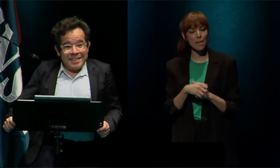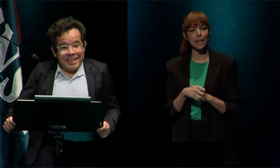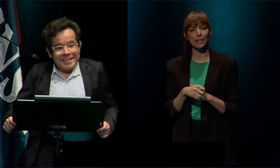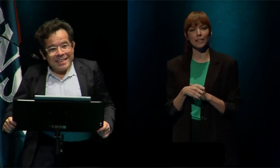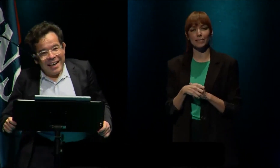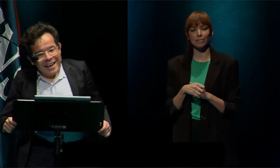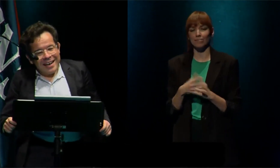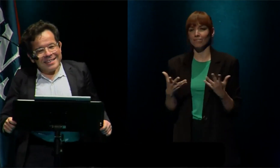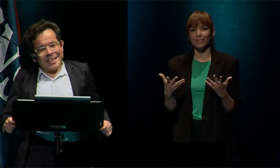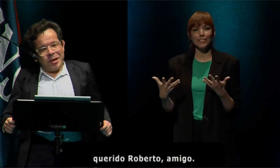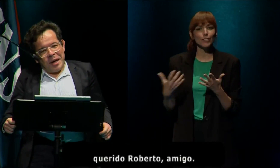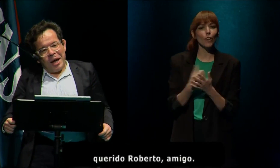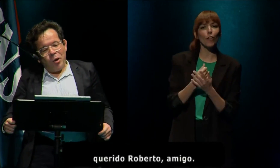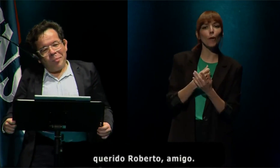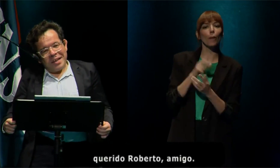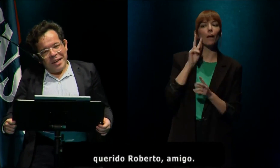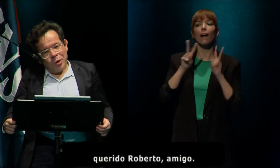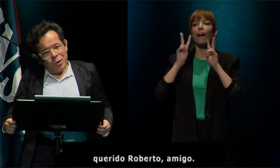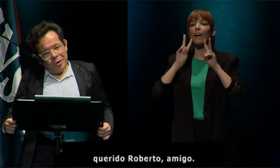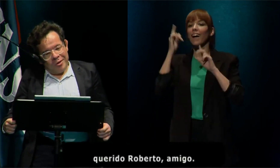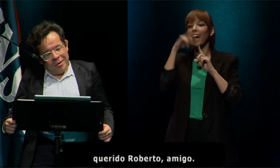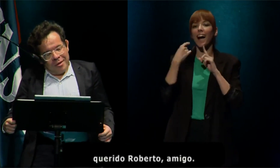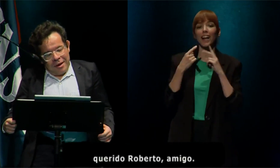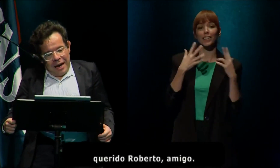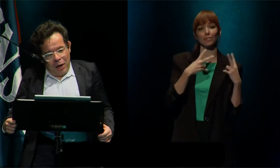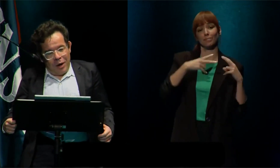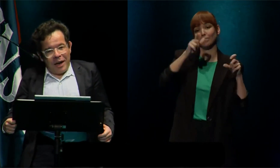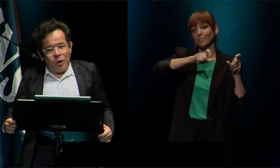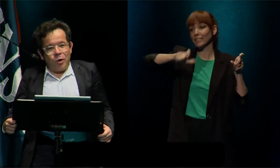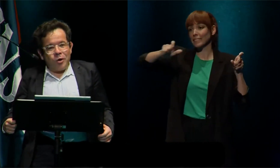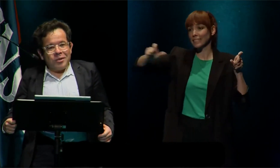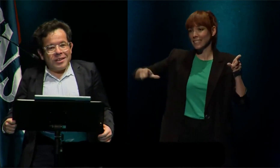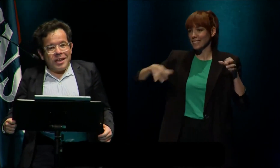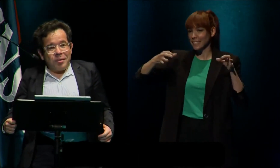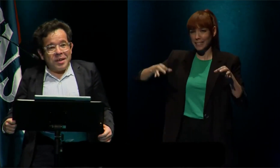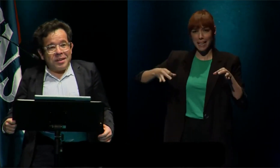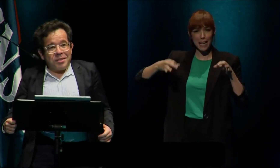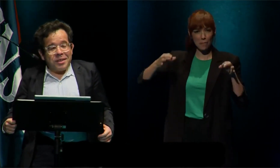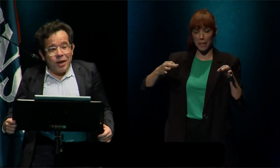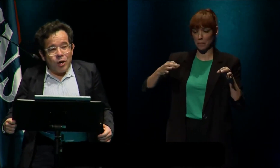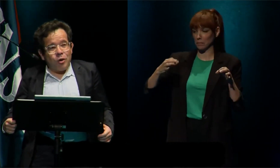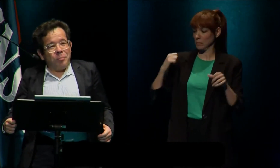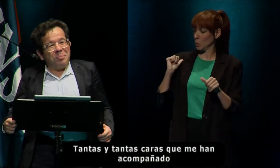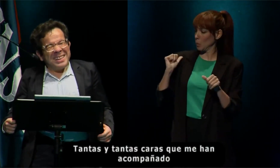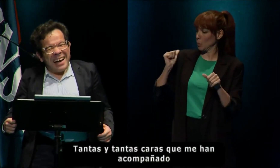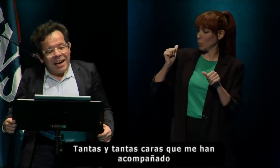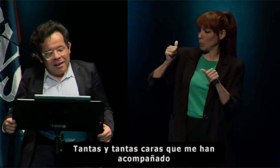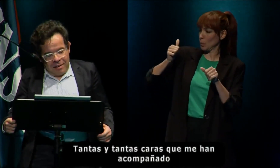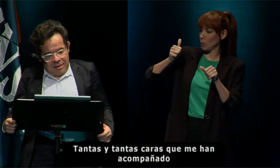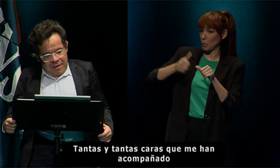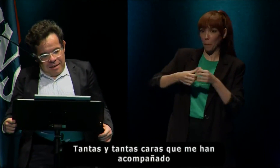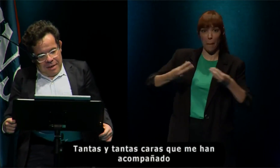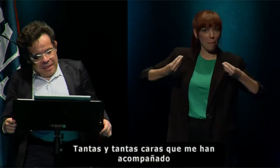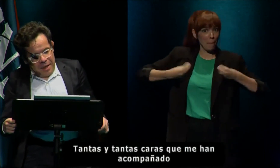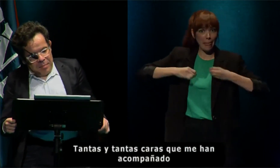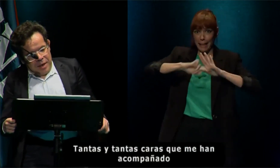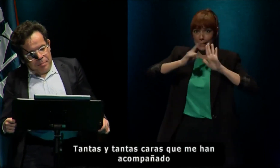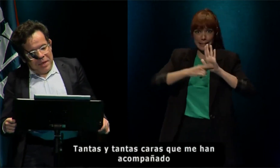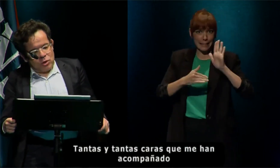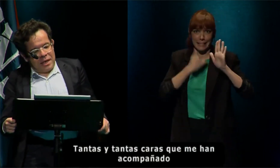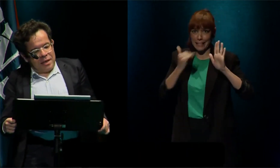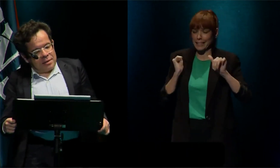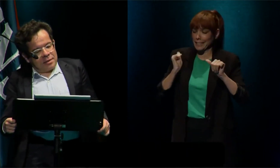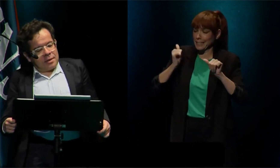y tantas caras que me han acompañado a lo largo de mi ciclo vital y